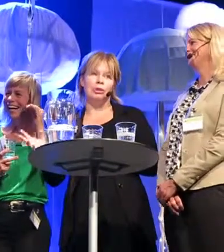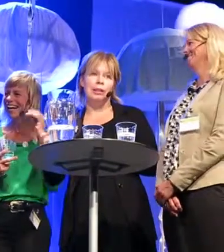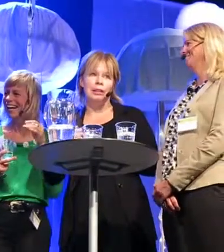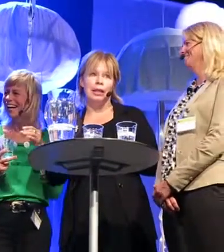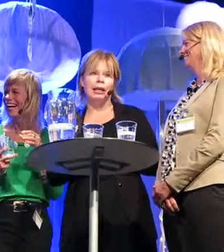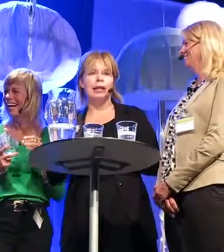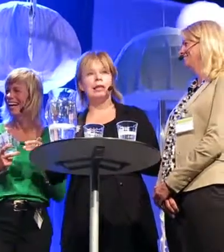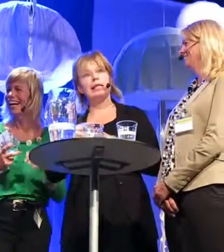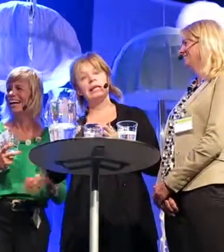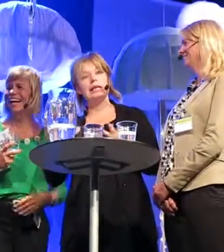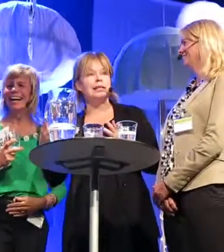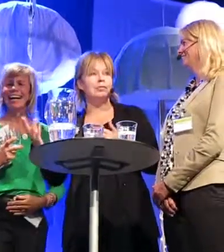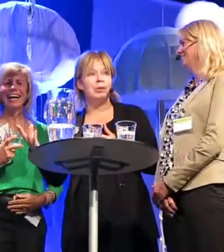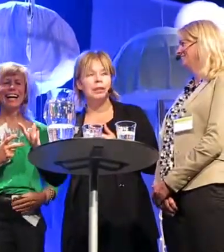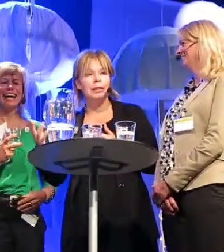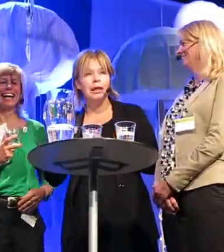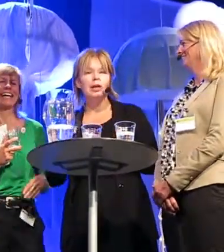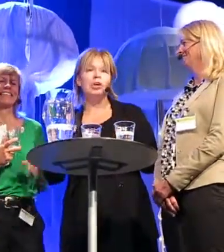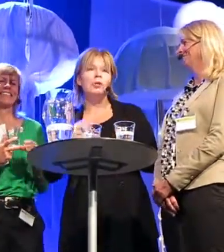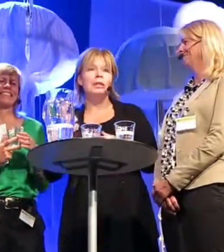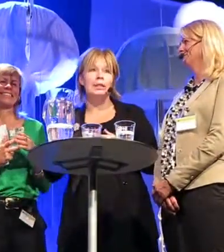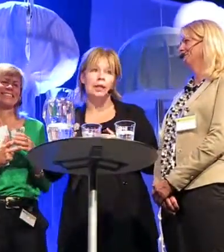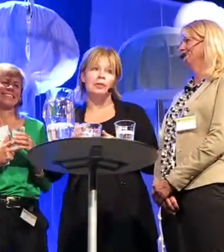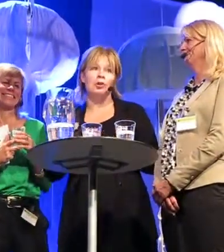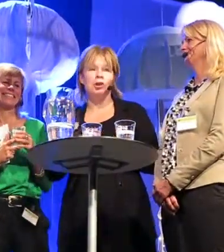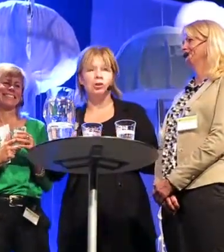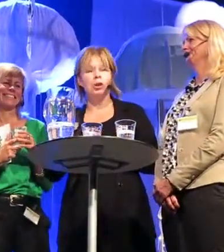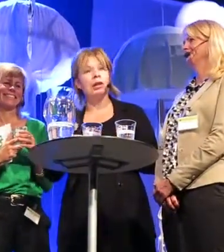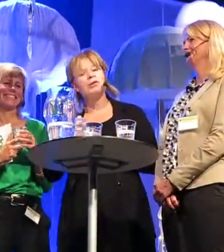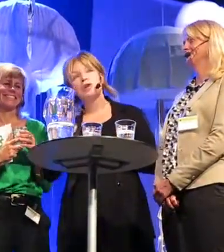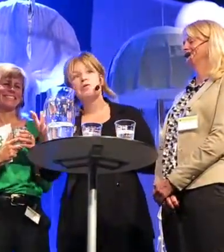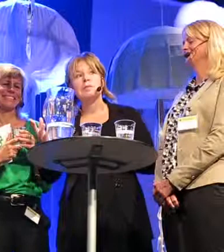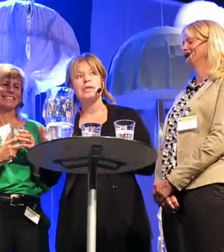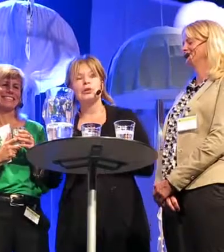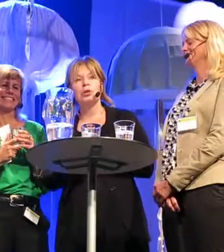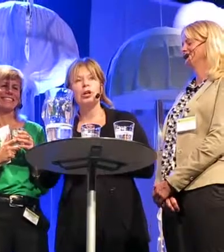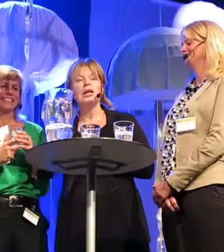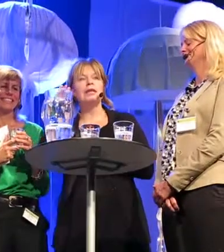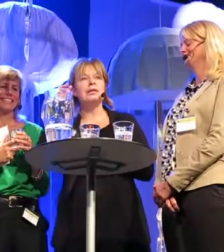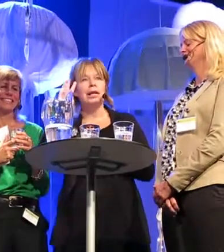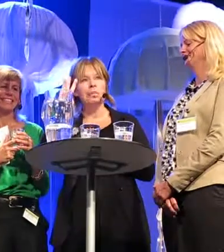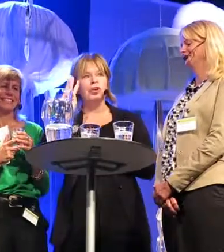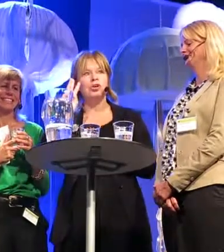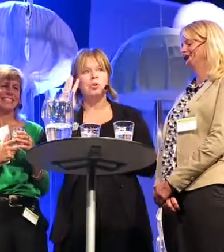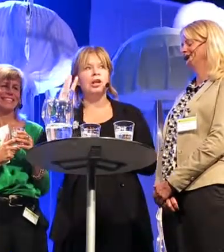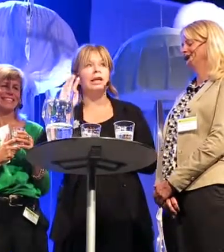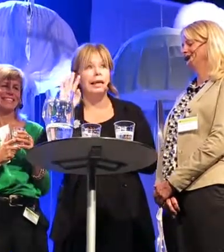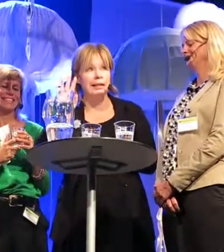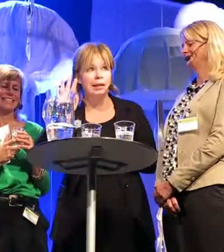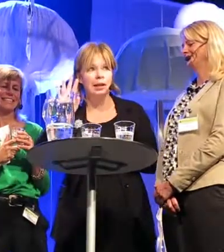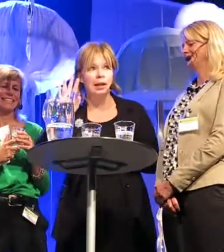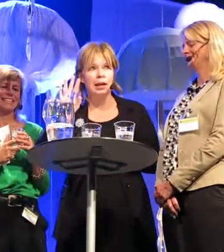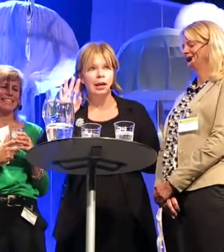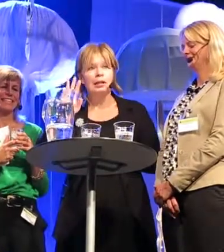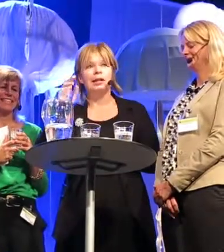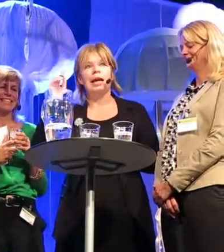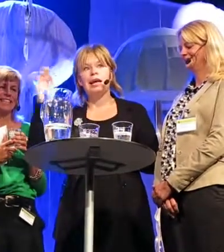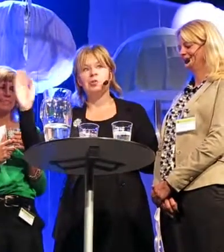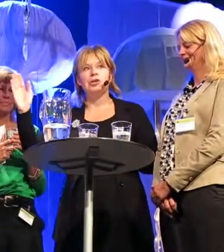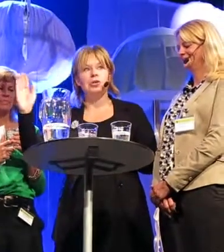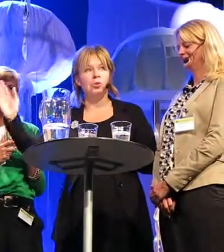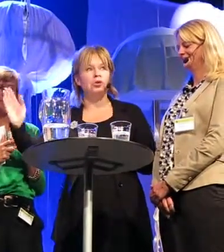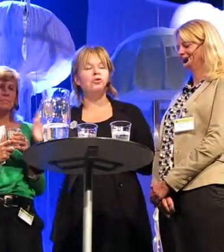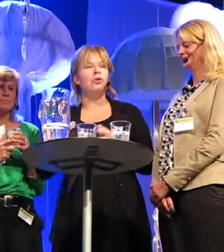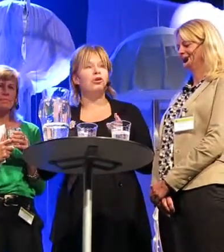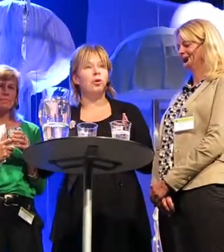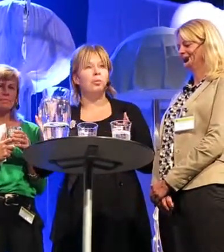hos riksdagen.se eller regeringskansliet.se 786-400 eller 405-100. När tre personer har ringt till